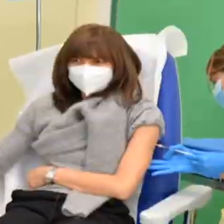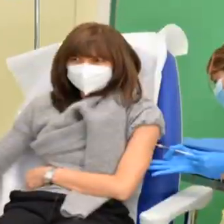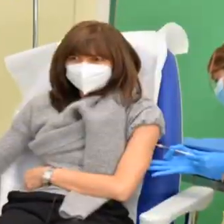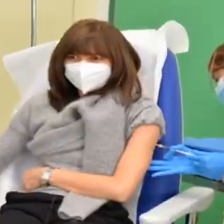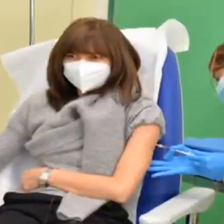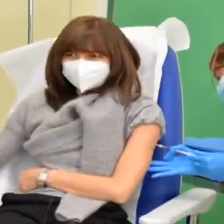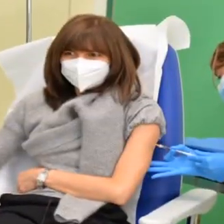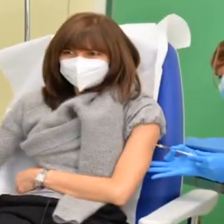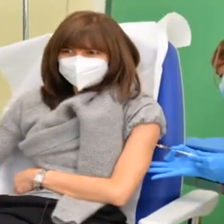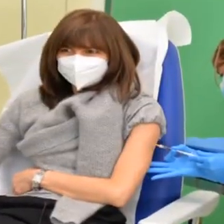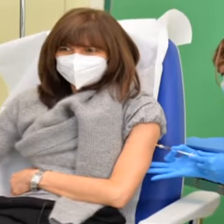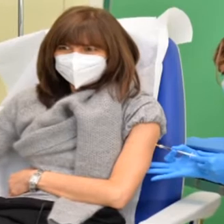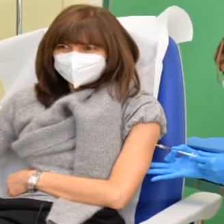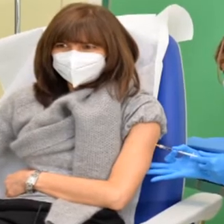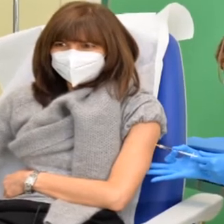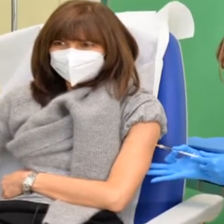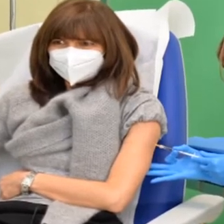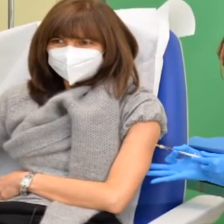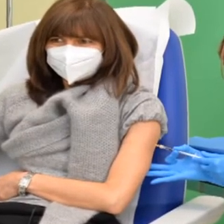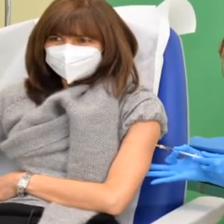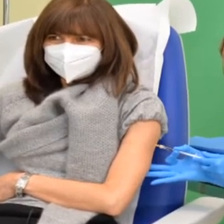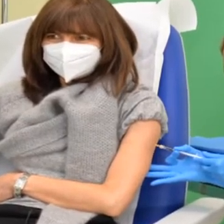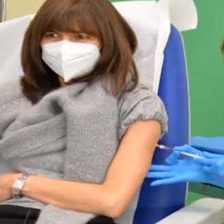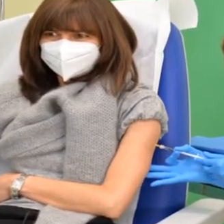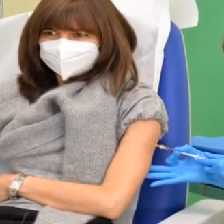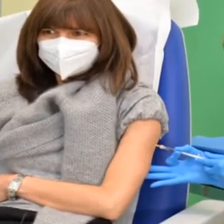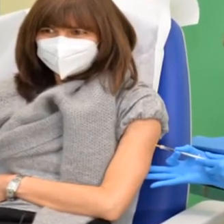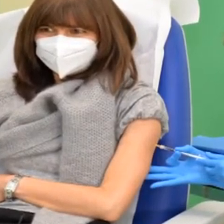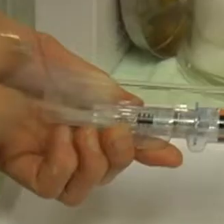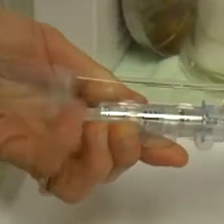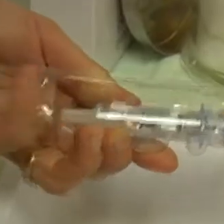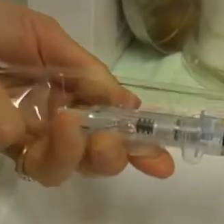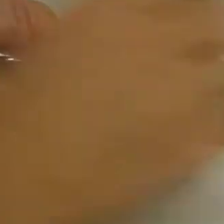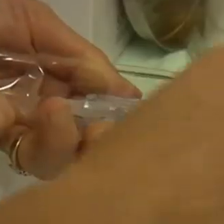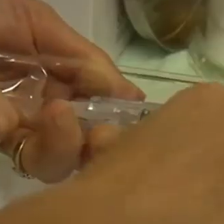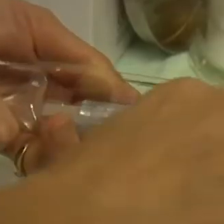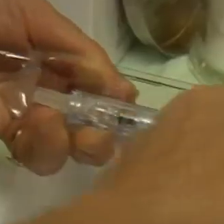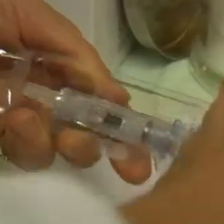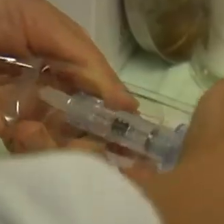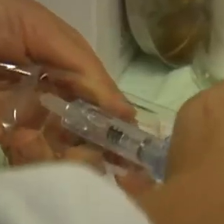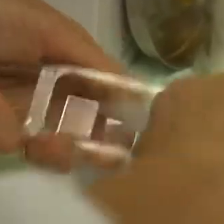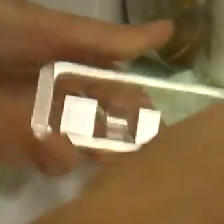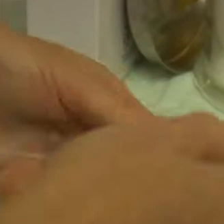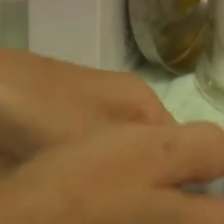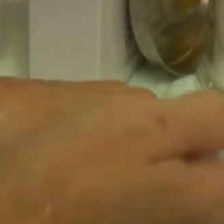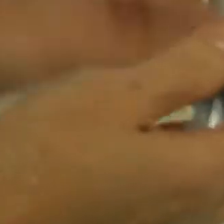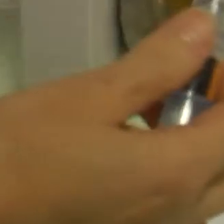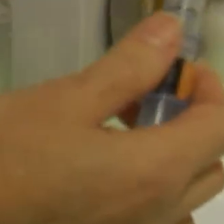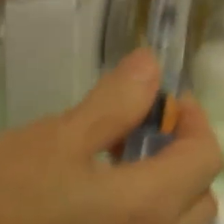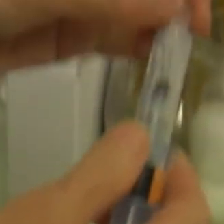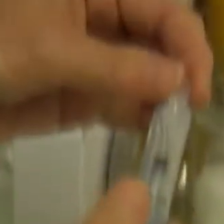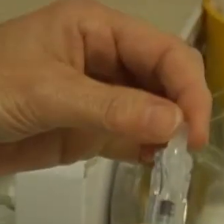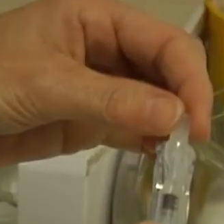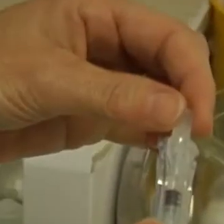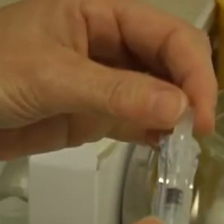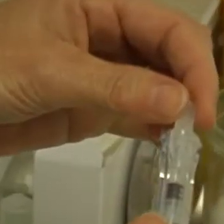prossimi giorni riparte la campagna vaccinale per il personale sanitario. Intanto, dati alla mano, il presidente Zaia ha spiegato che nella